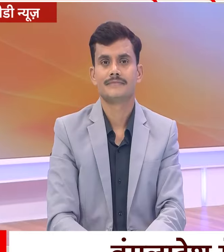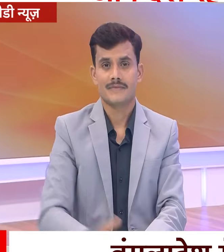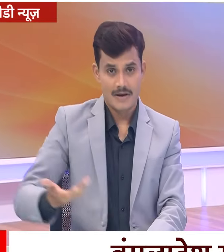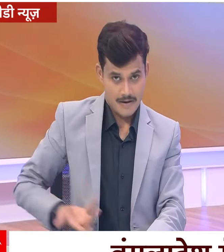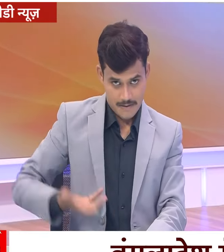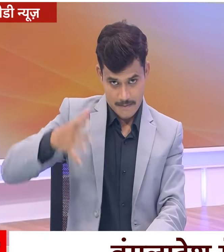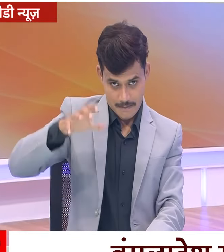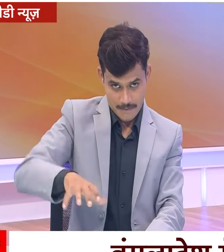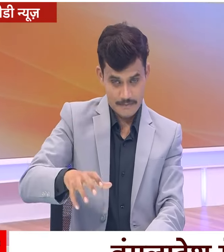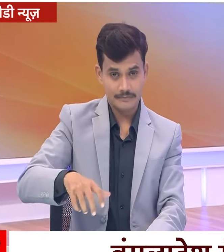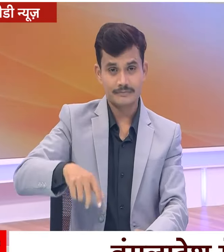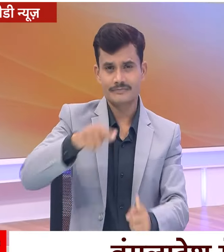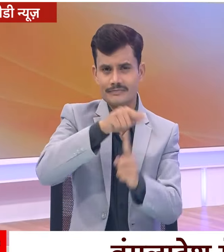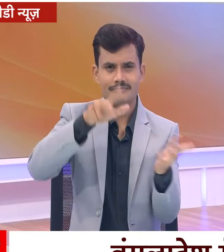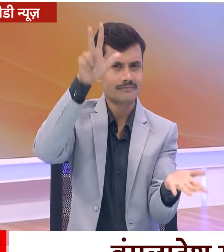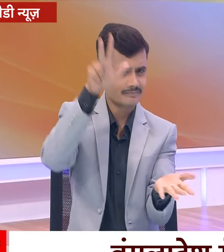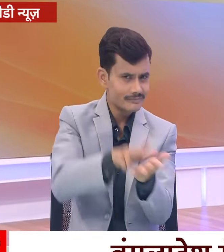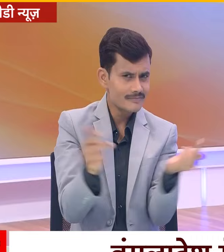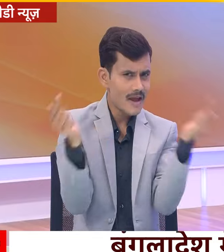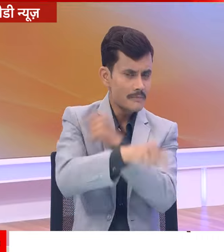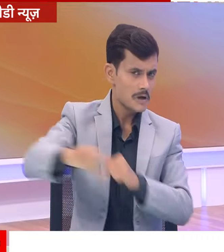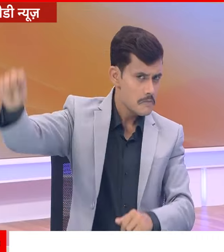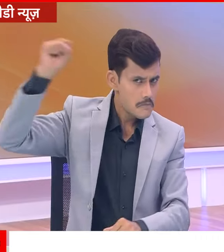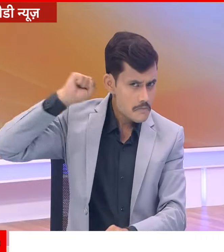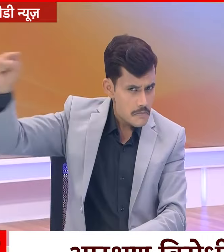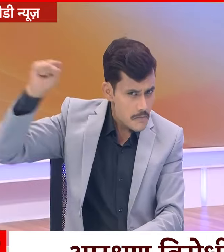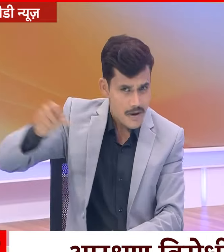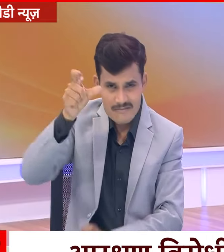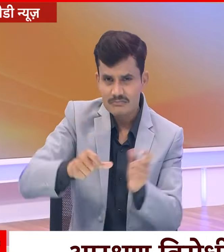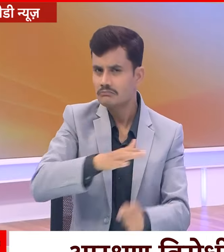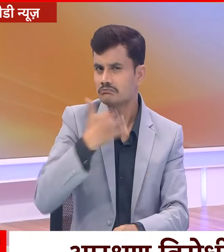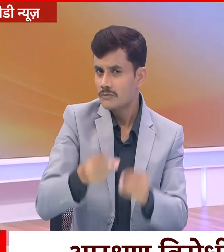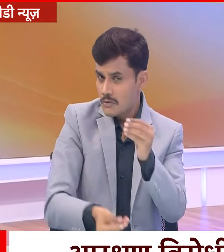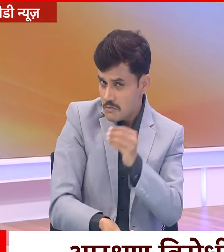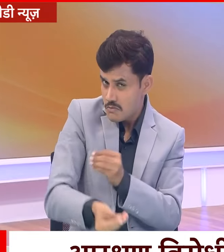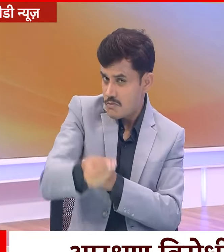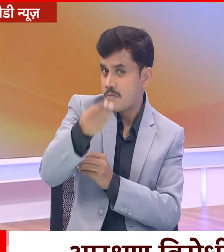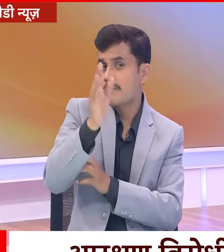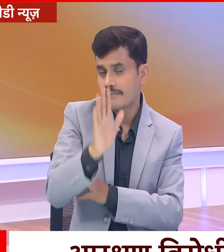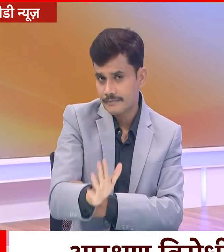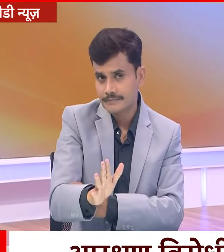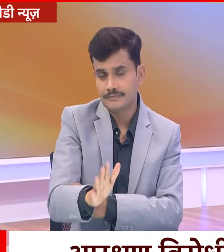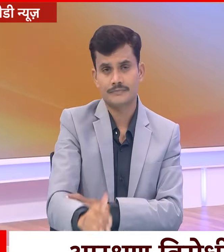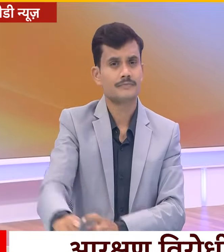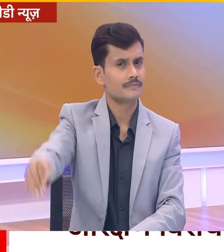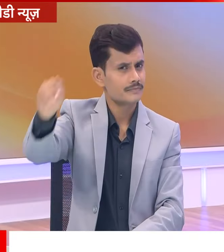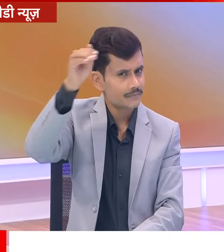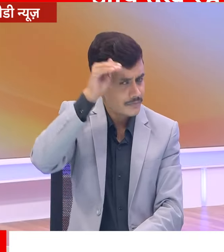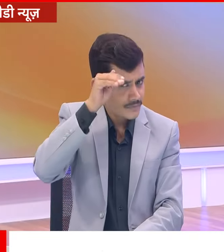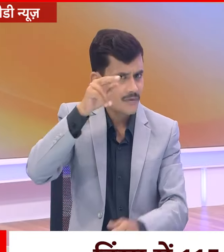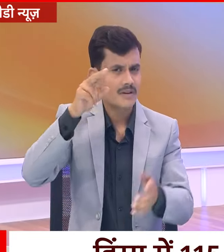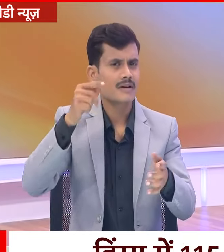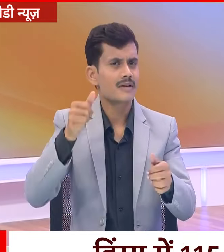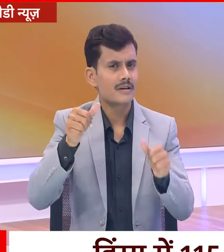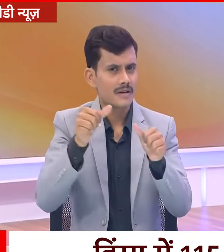और बांग्लादेश में आरक्षण विरोधी प्रदर्शन और हिंसा में मृतकों की आंकड़ा जो है वो लगातार बढ़ता जा रहा है।